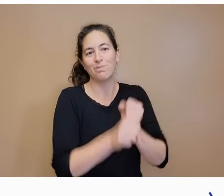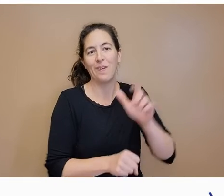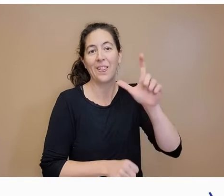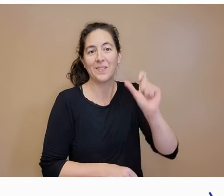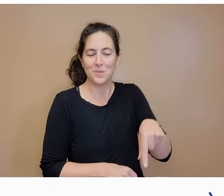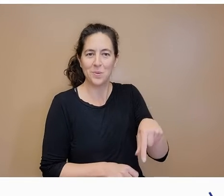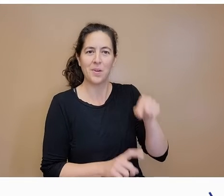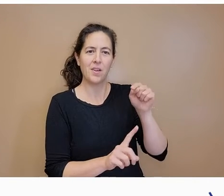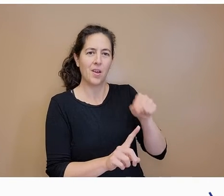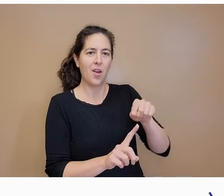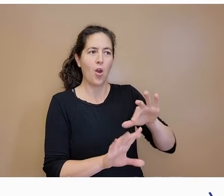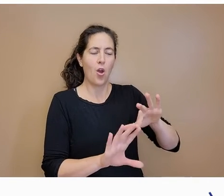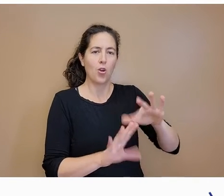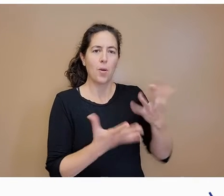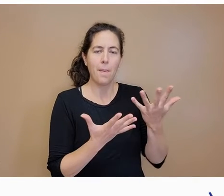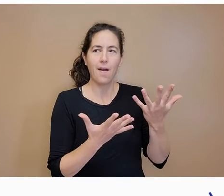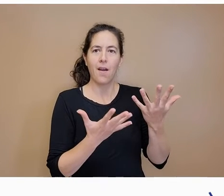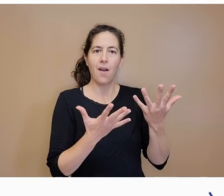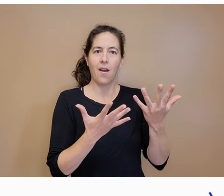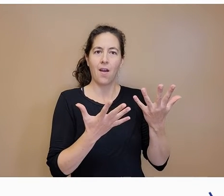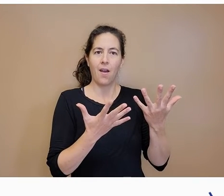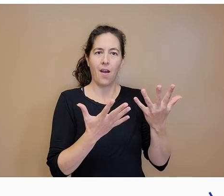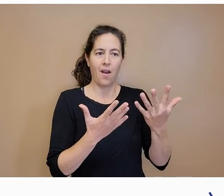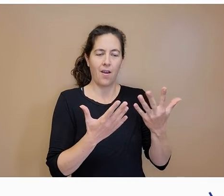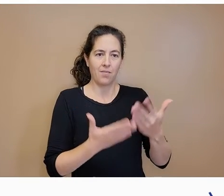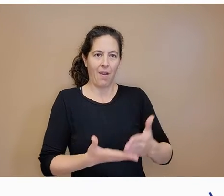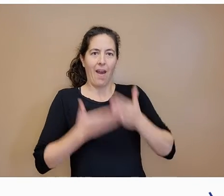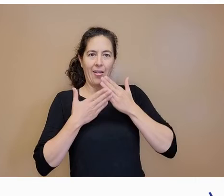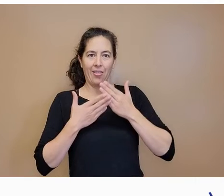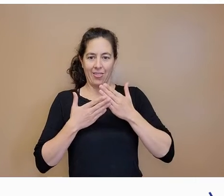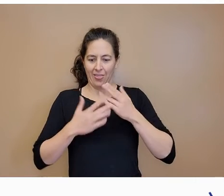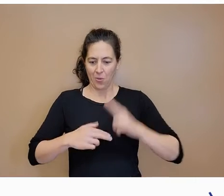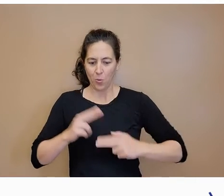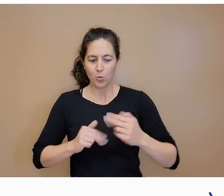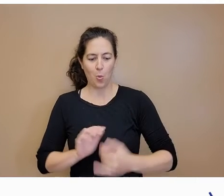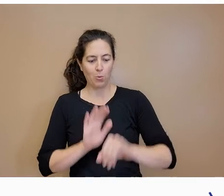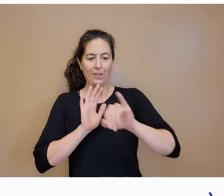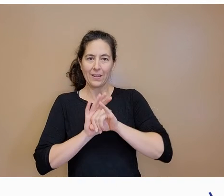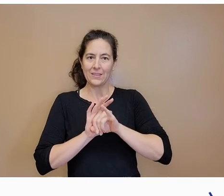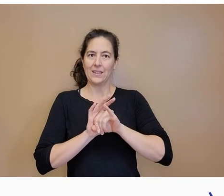vient s'intégrer dans la construction identitaire des élèves de l'école provinciale au consortium?